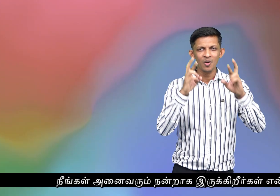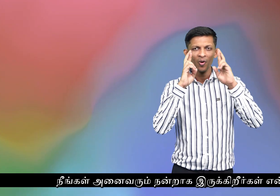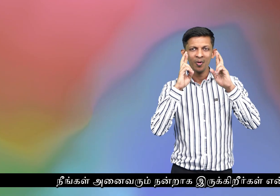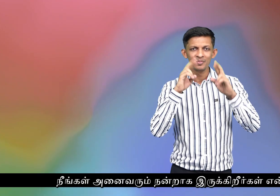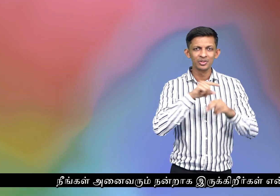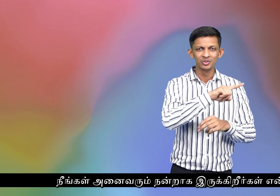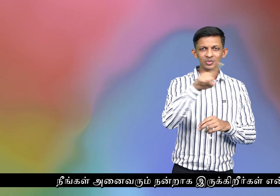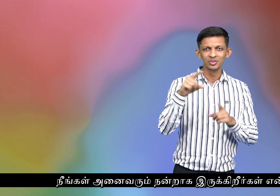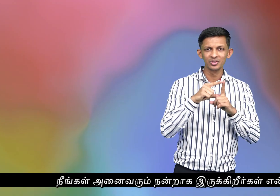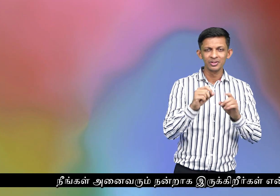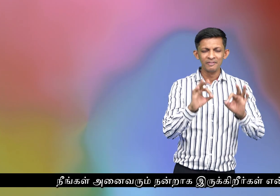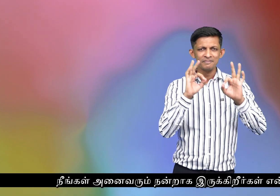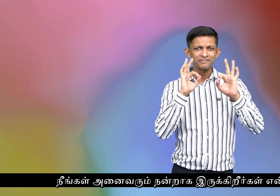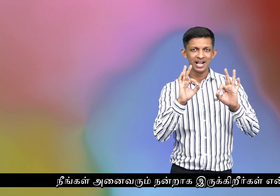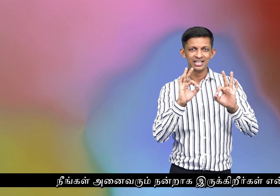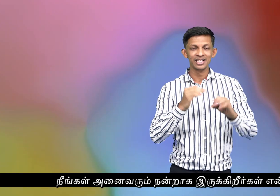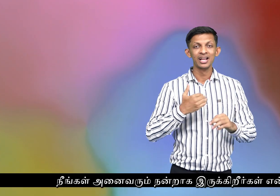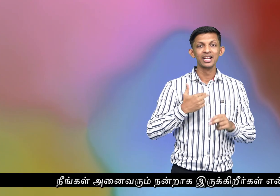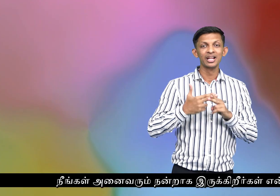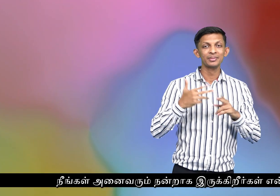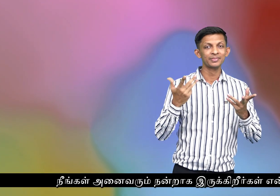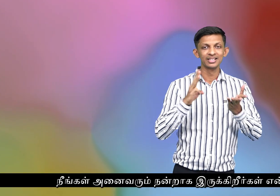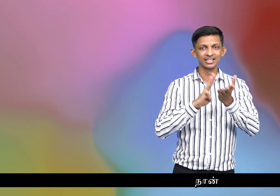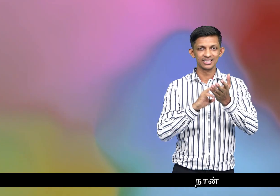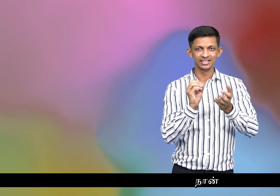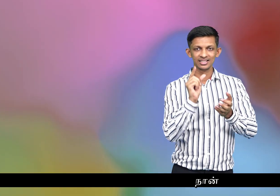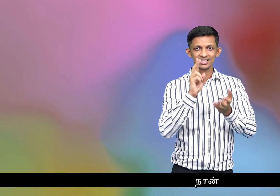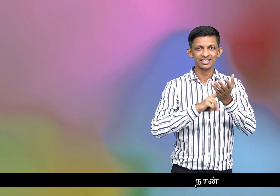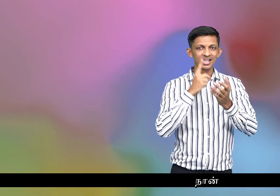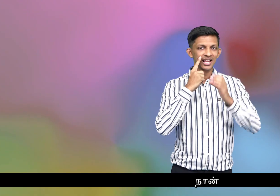நீங்கள் அனைவரும் நலமோடு இருப்பீர்கள் என்று நம்புகிறேன்.